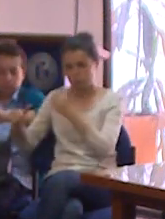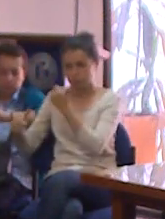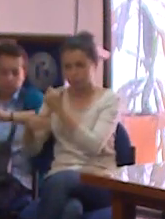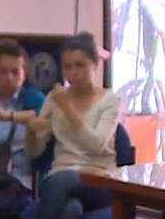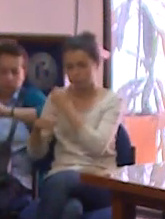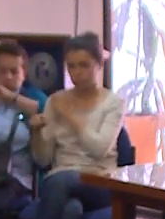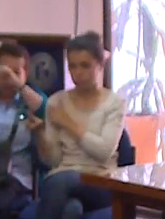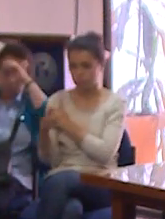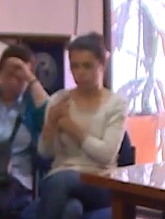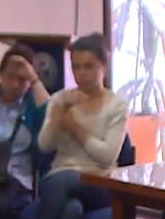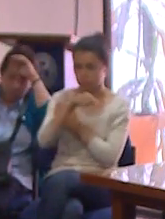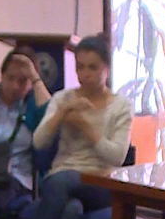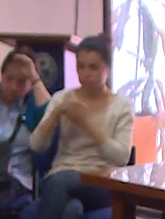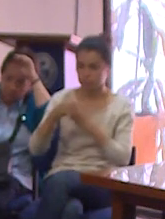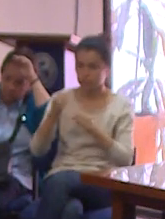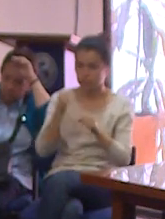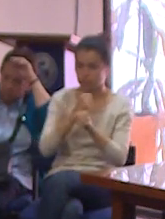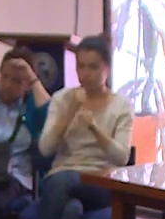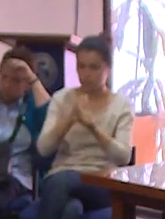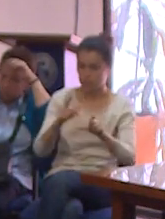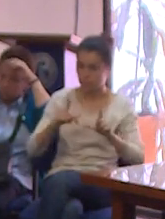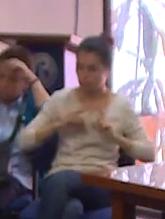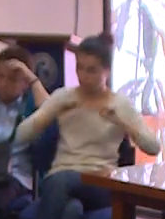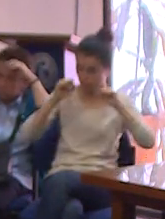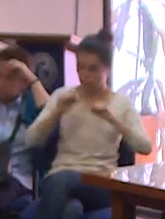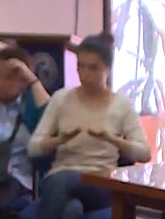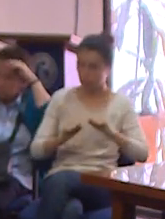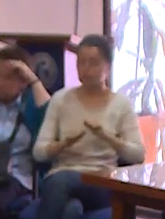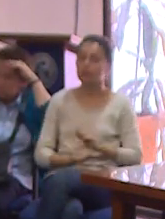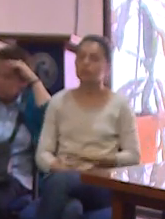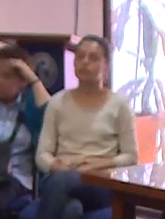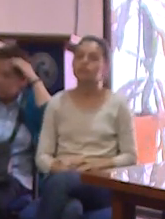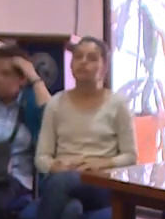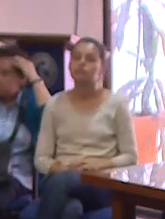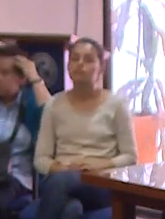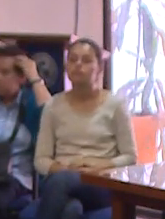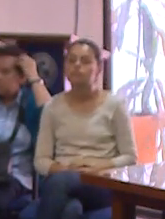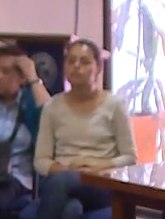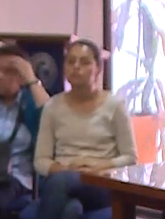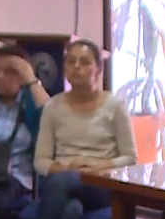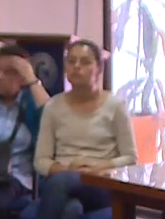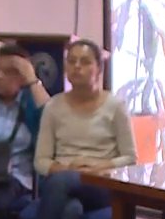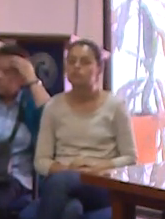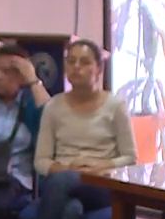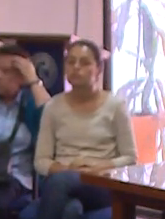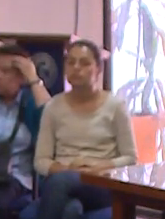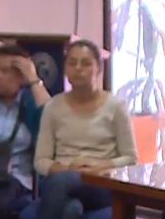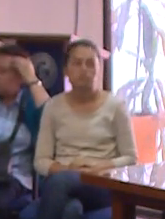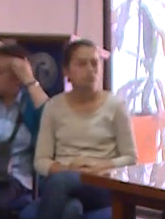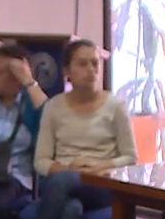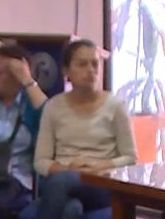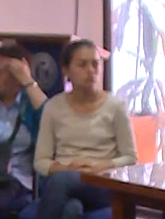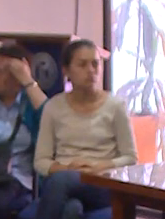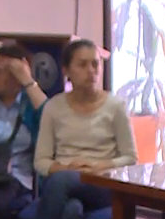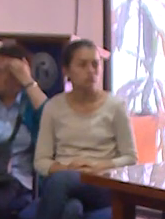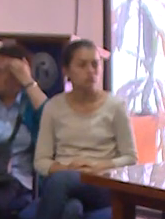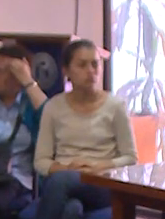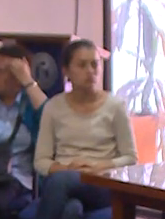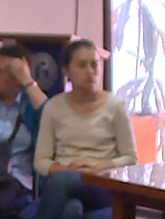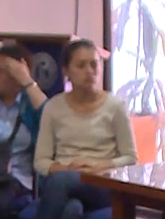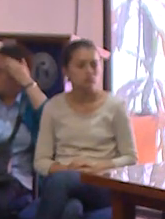también y muy nutrido. Entonces es como esas tres preguntas creo que hice.